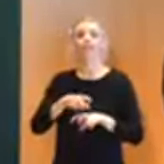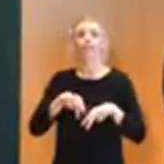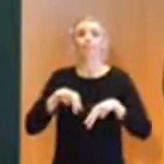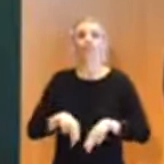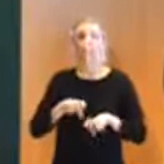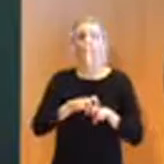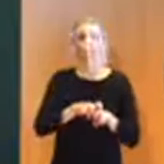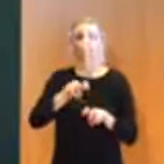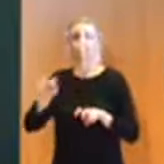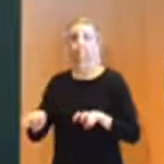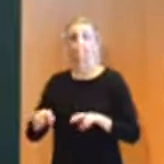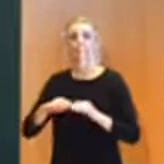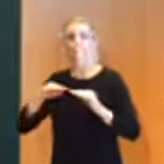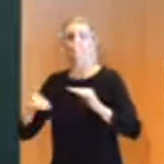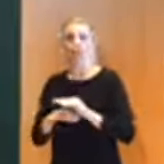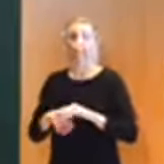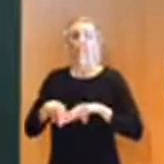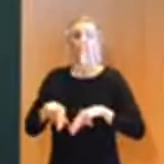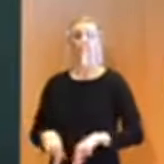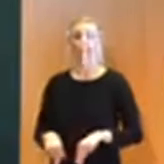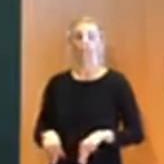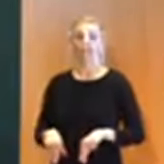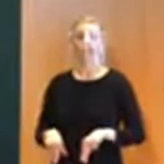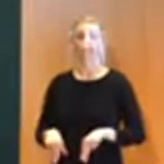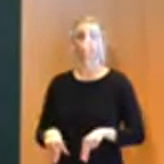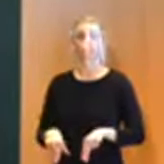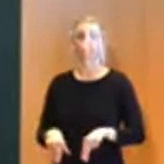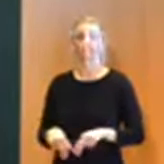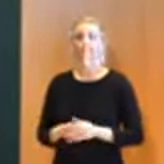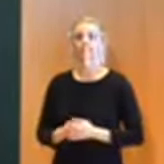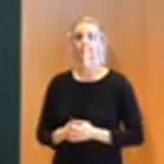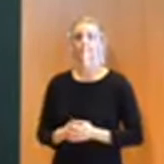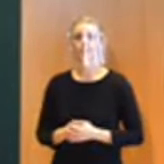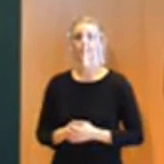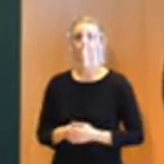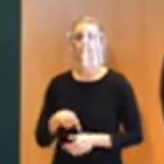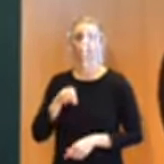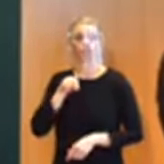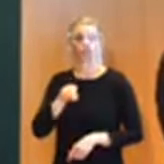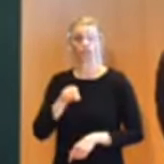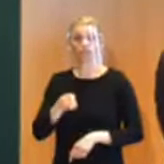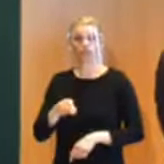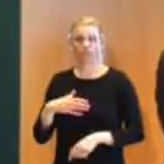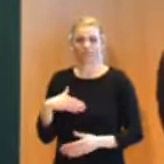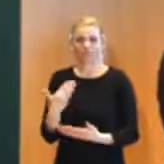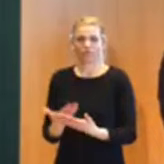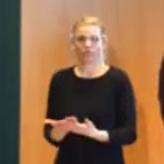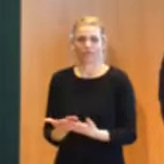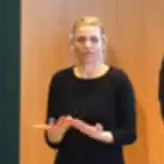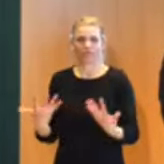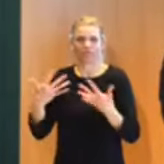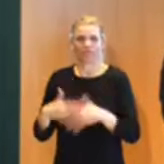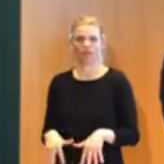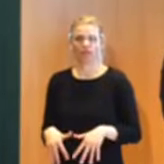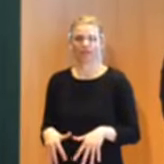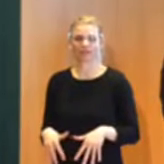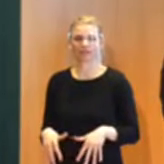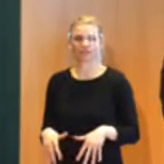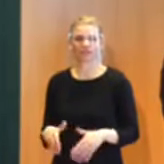stoličky podpredsedu, z premiéra na vicepremiéra, tak táto moja ponuka logicky